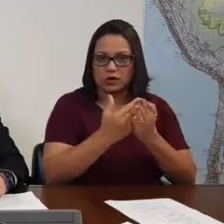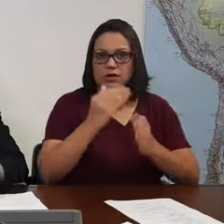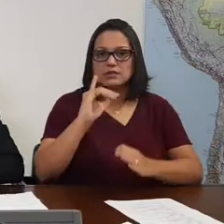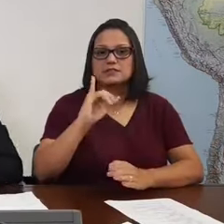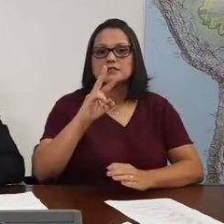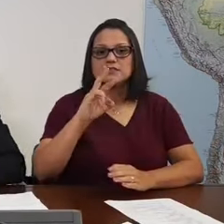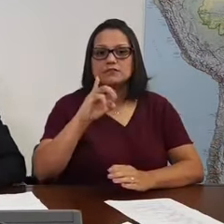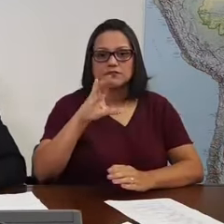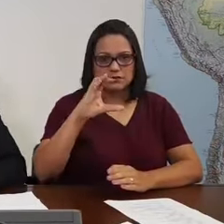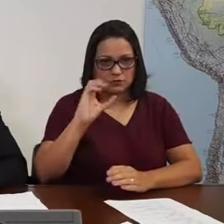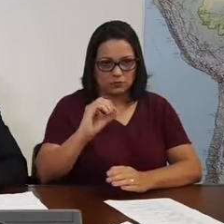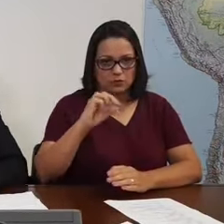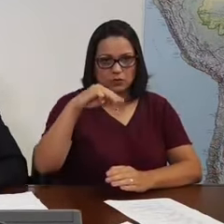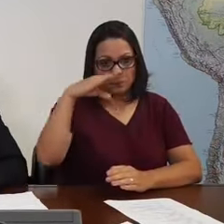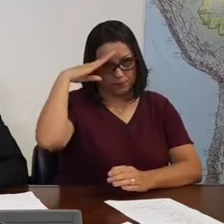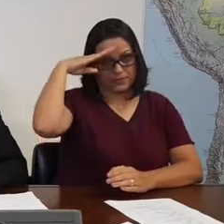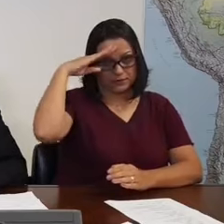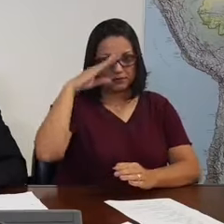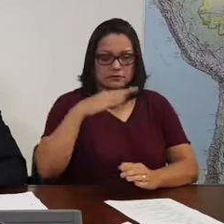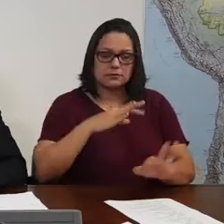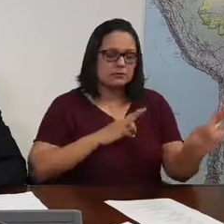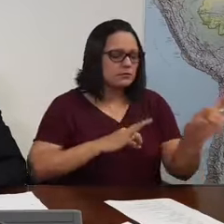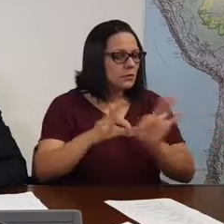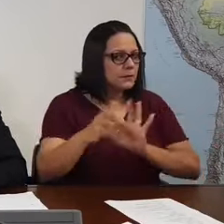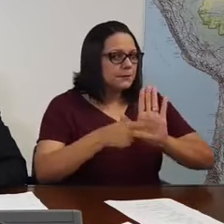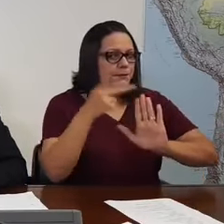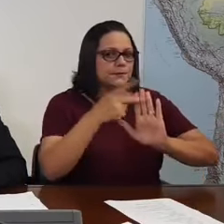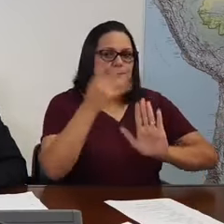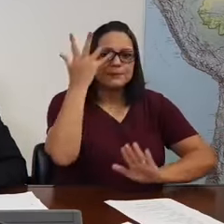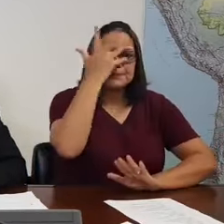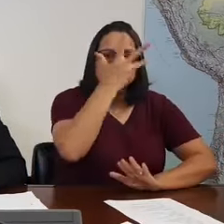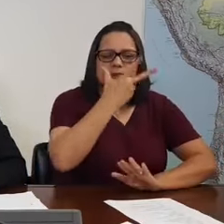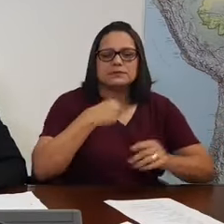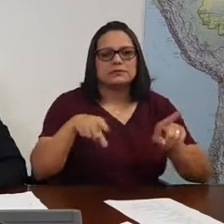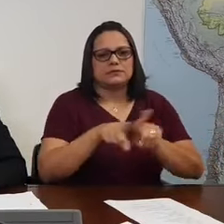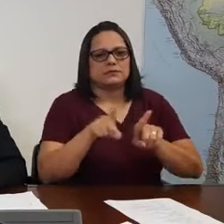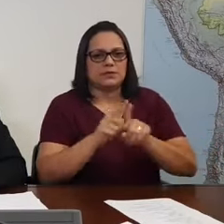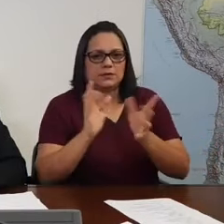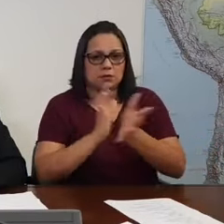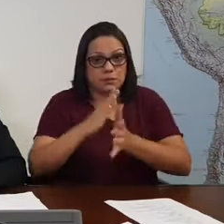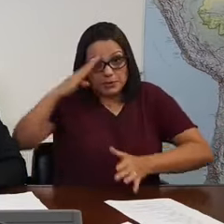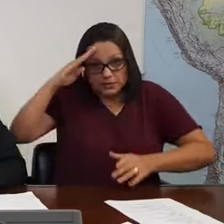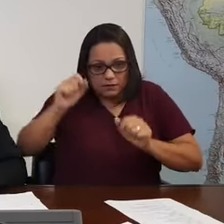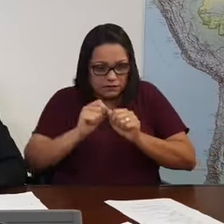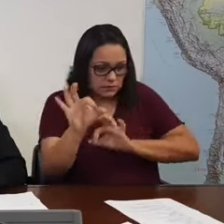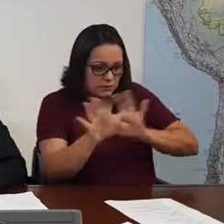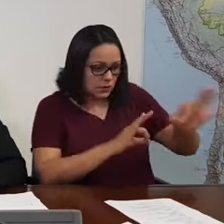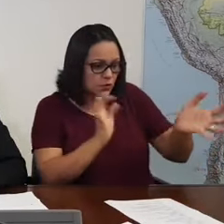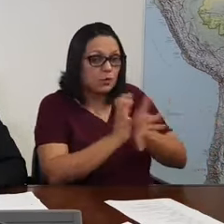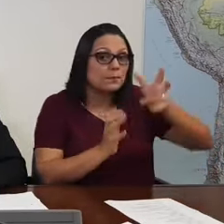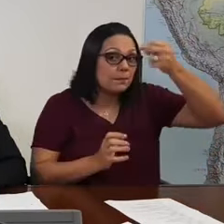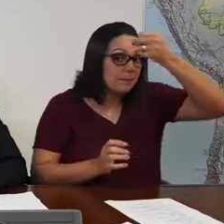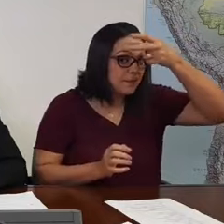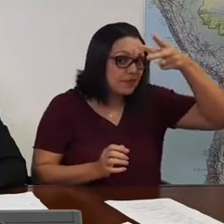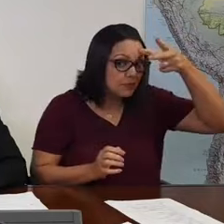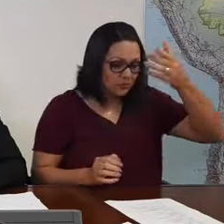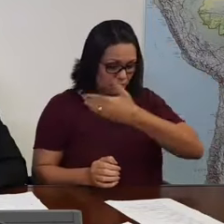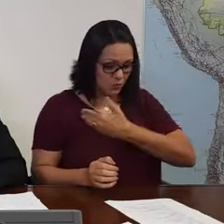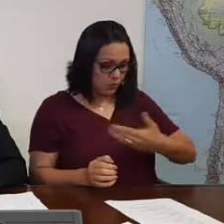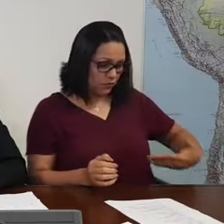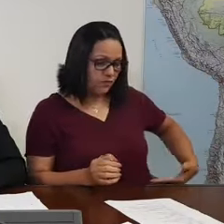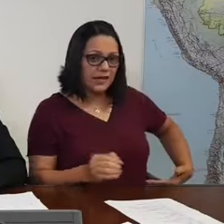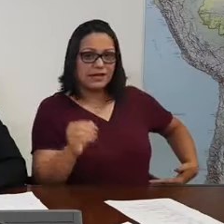cívico-militares, que é um projeto belíssimo que as polícias militares estão fazendo, gestão compartilhada com várias escolas da rede municipal e